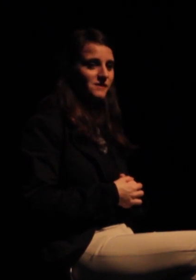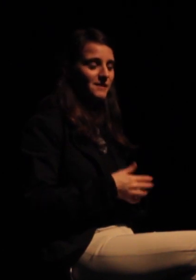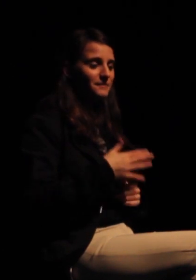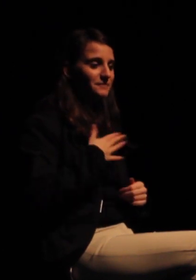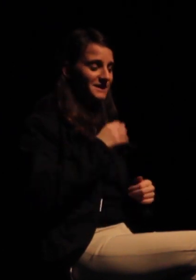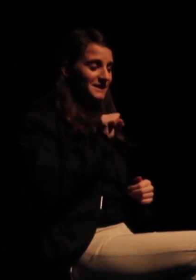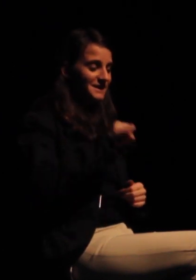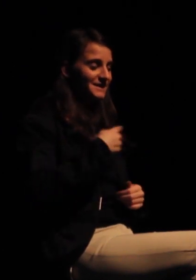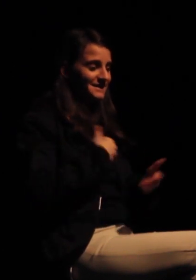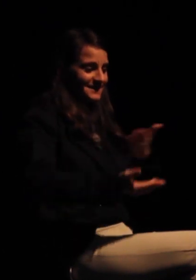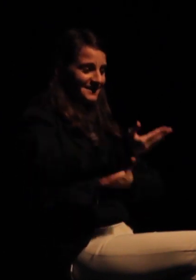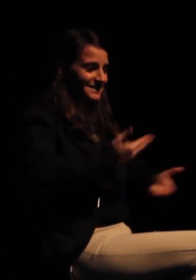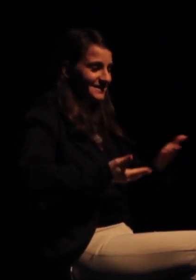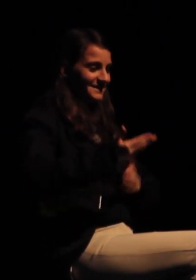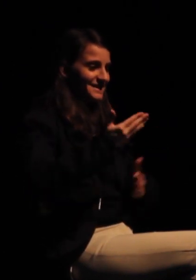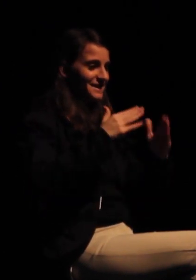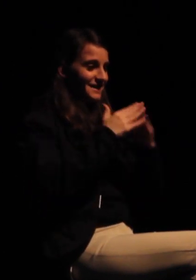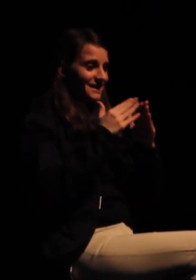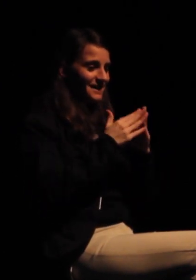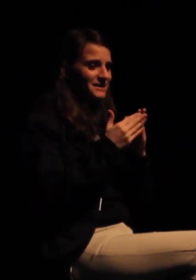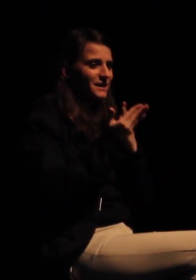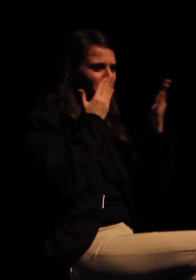pessoas. Eu falei: vai no terapeuta.